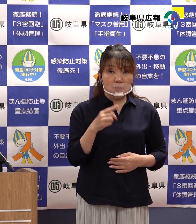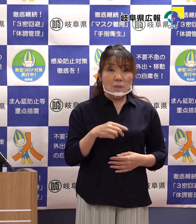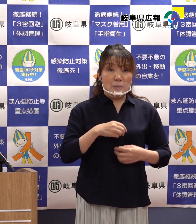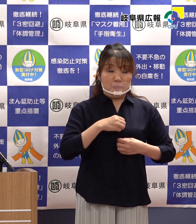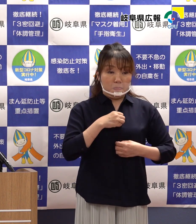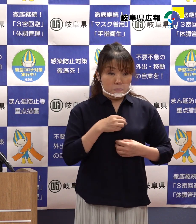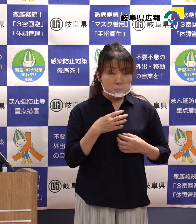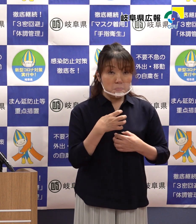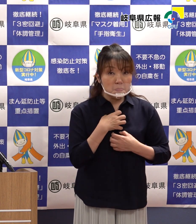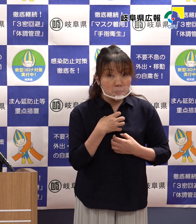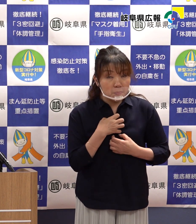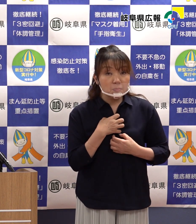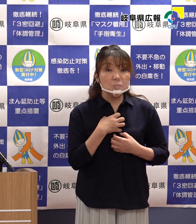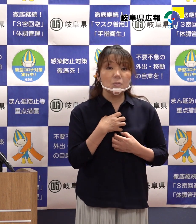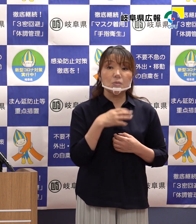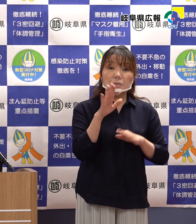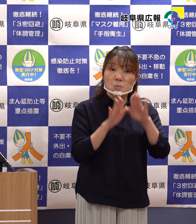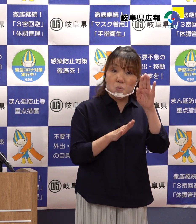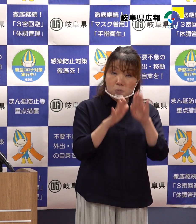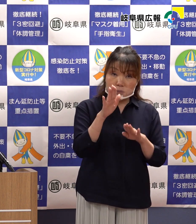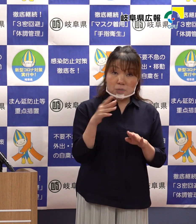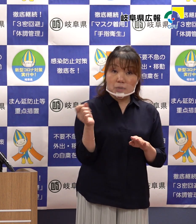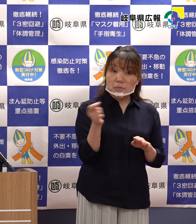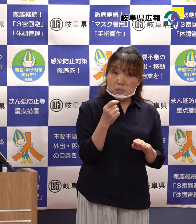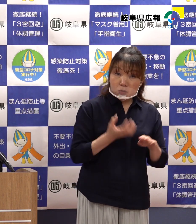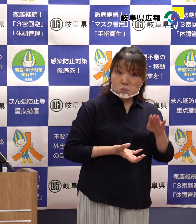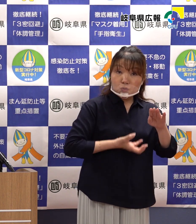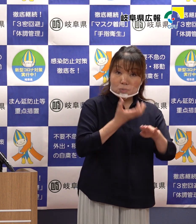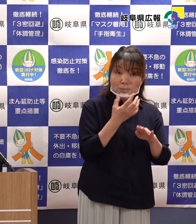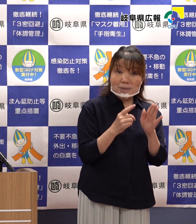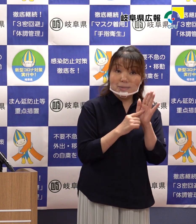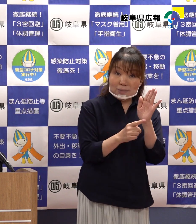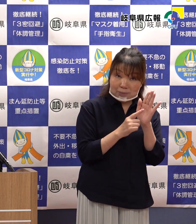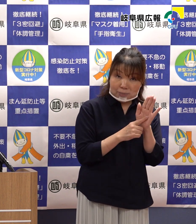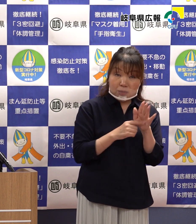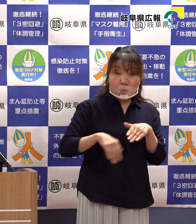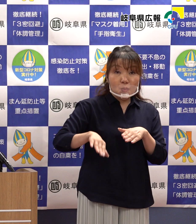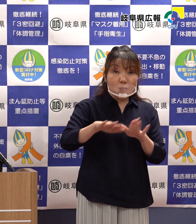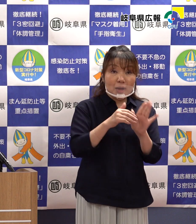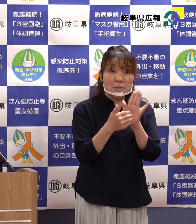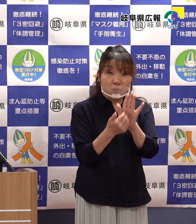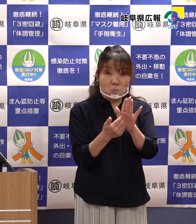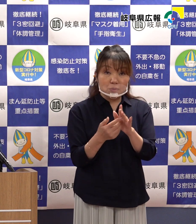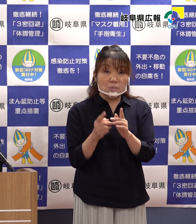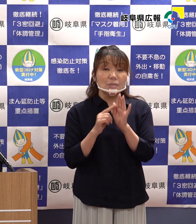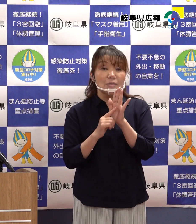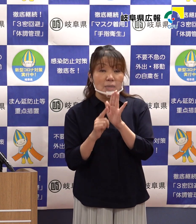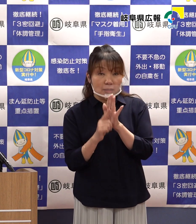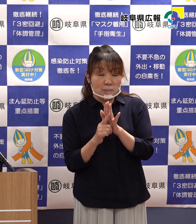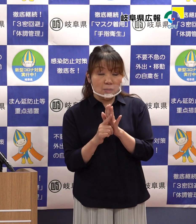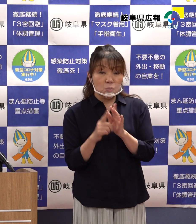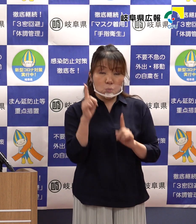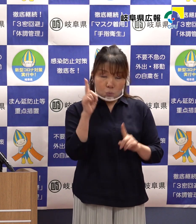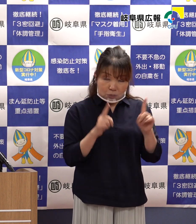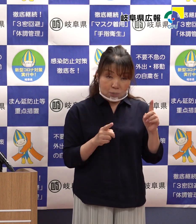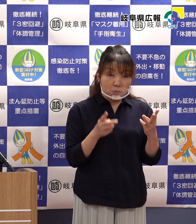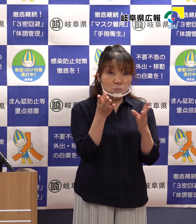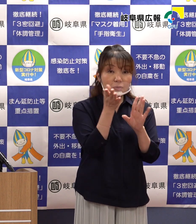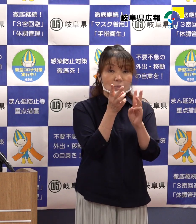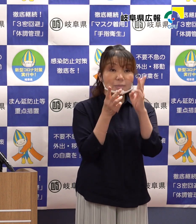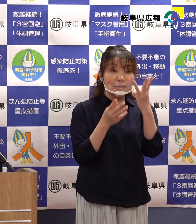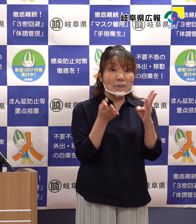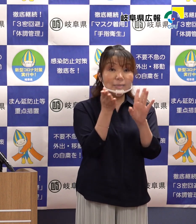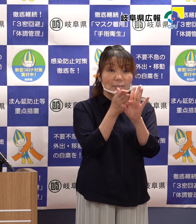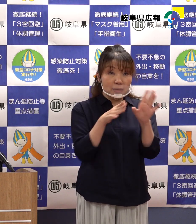て、緊急事態宣言だったりまん延防止宣言だったりするわけですけども、足並み揃えてやっていこうと思いますが、この